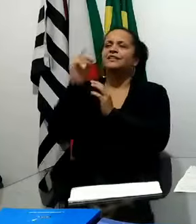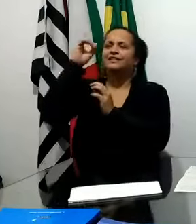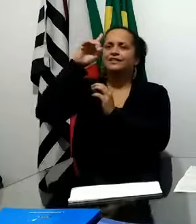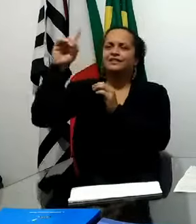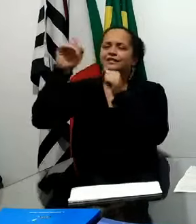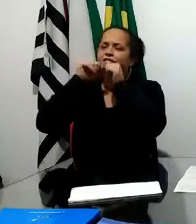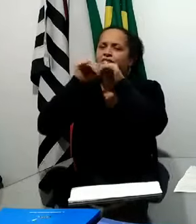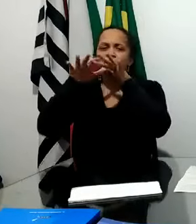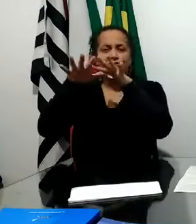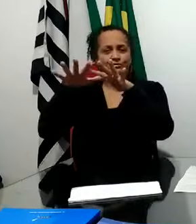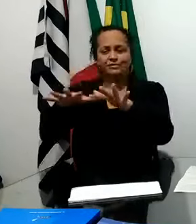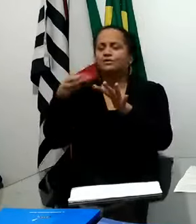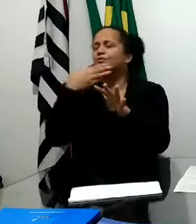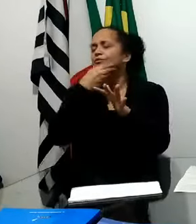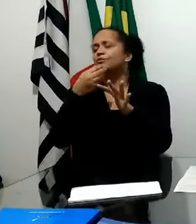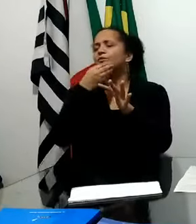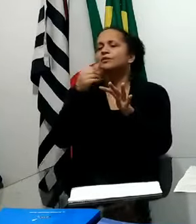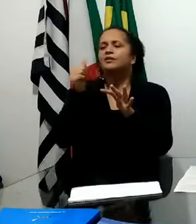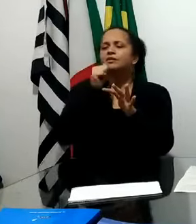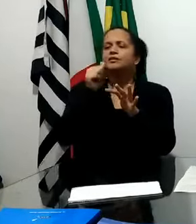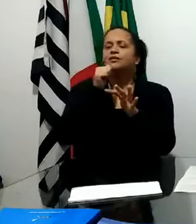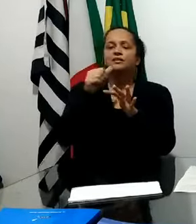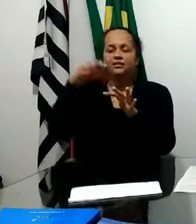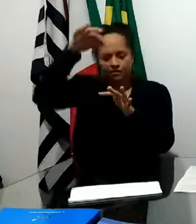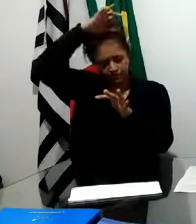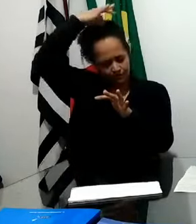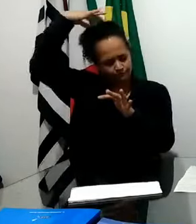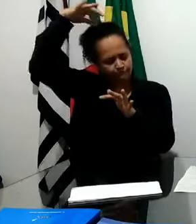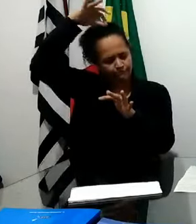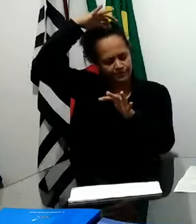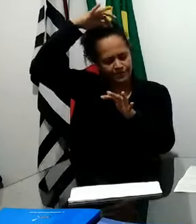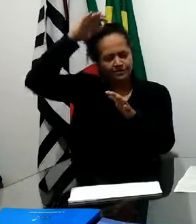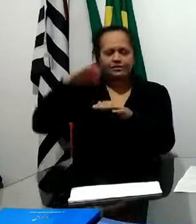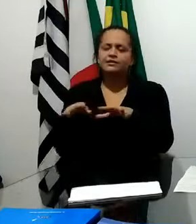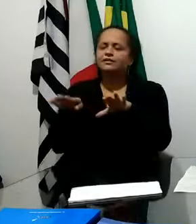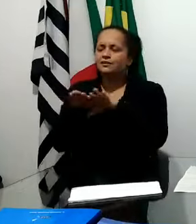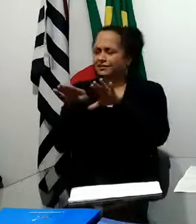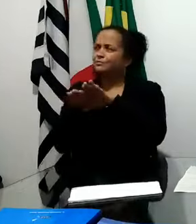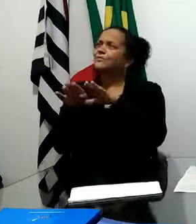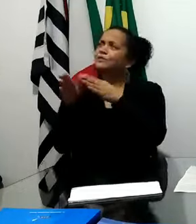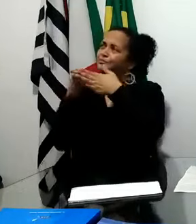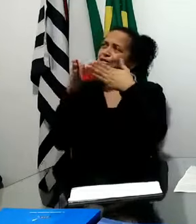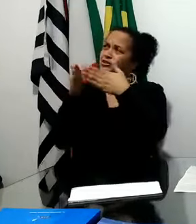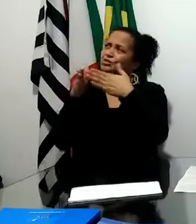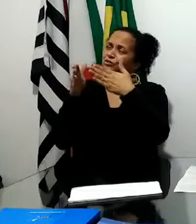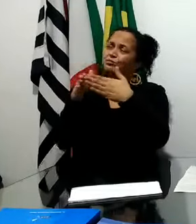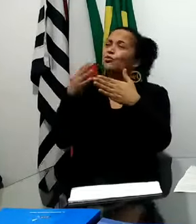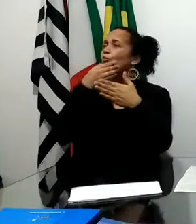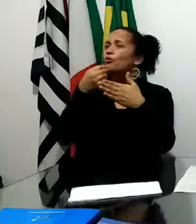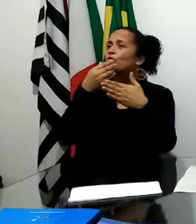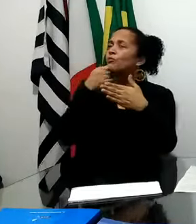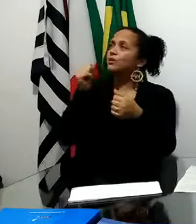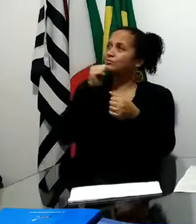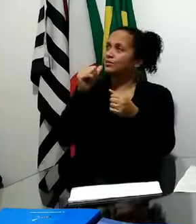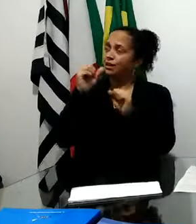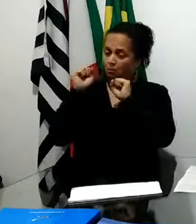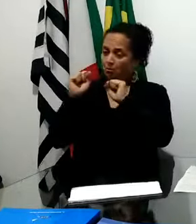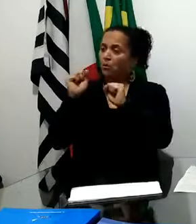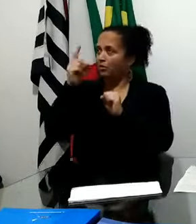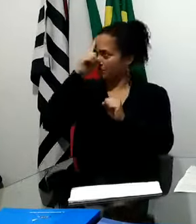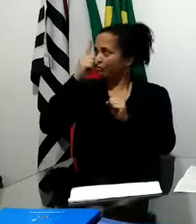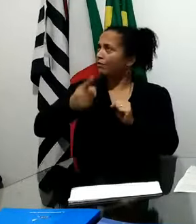seu Espírito. E nós te pedimos também, Pai, que levante homens e mulheres e os coloque em posições de autoridade, para